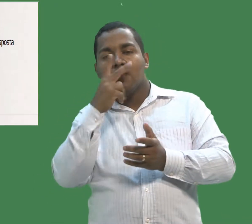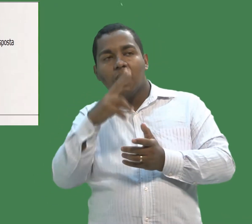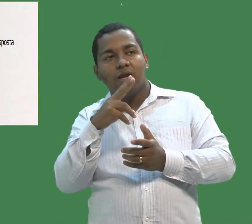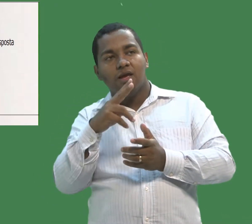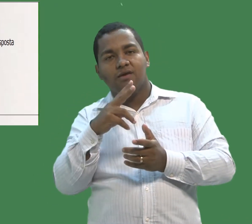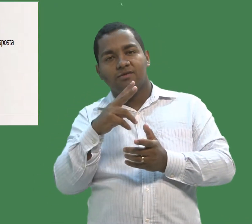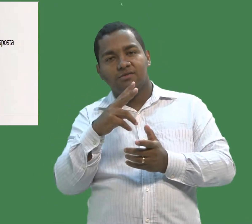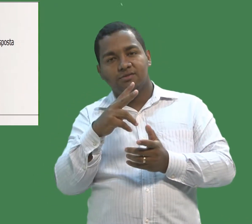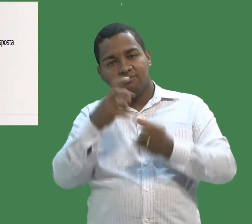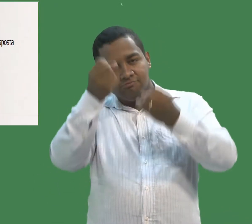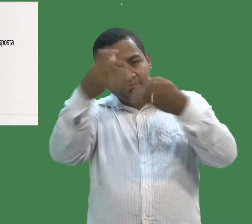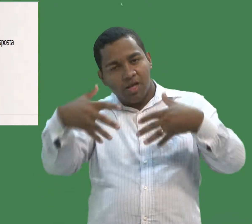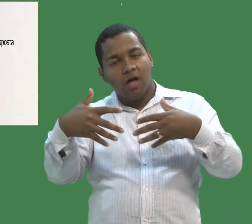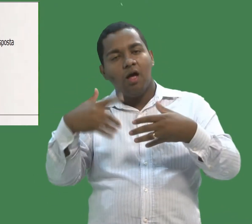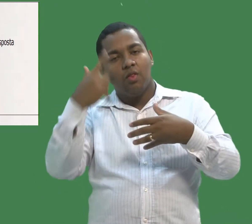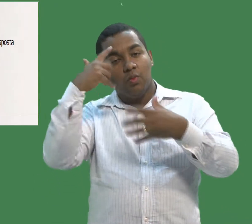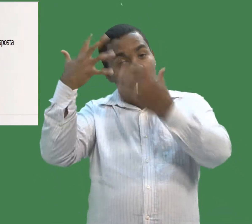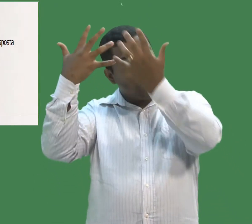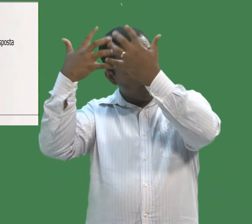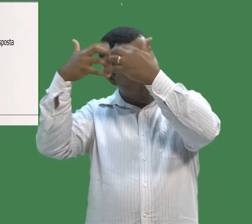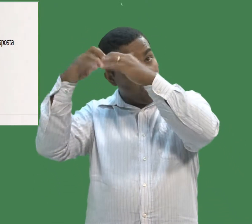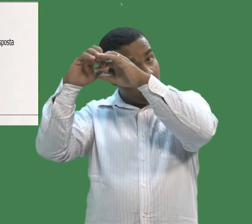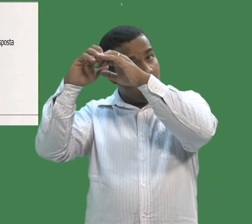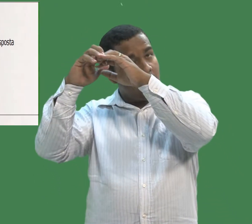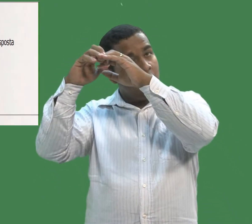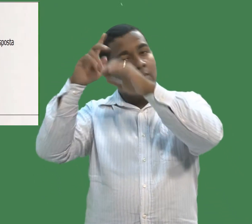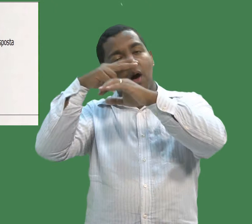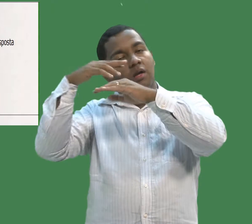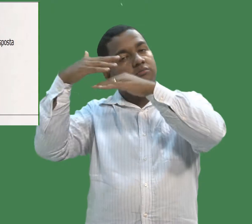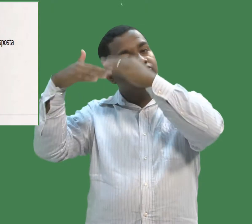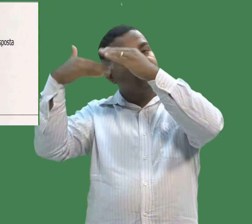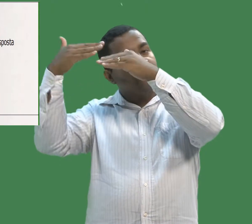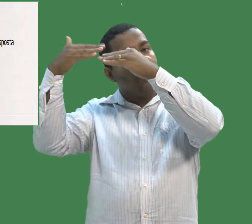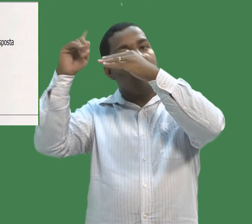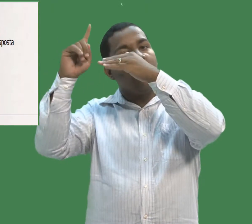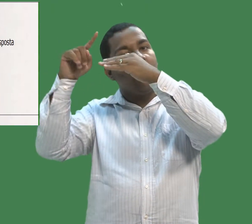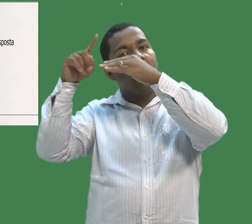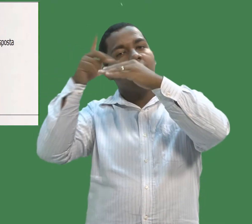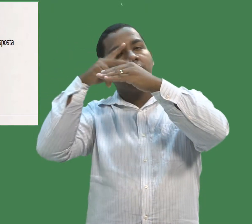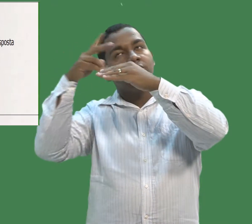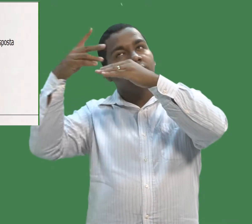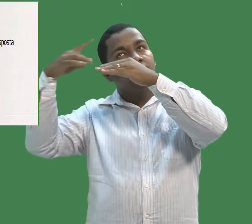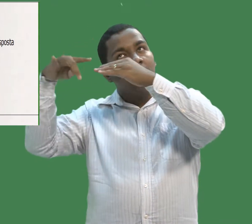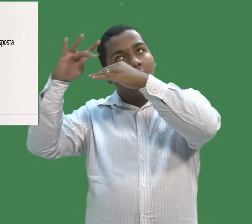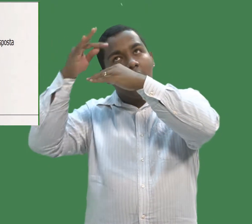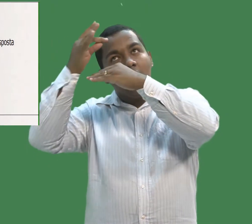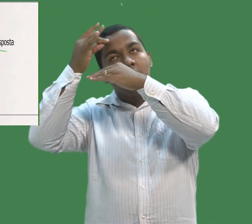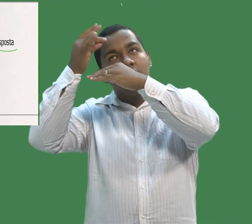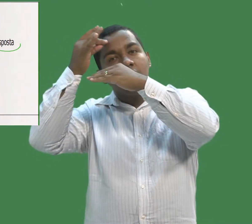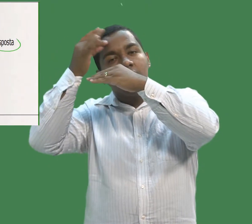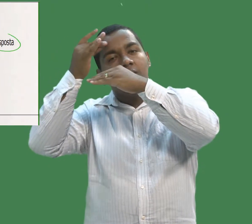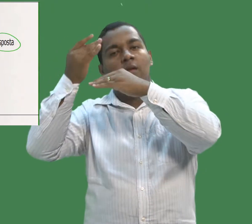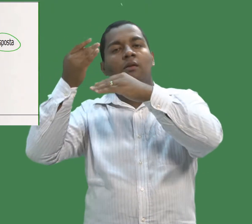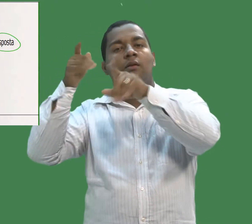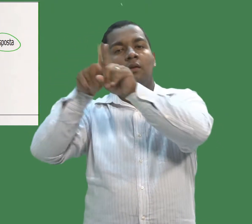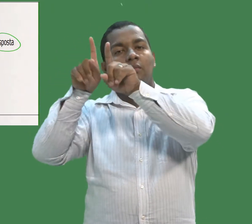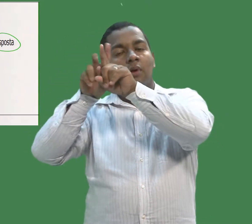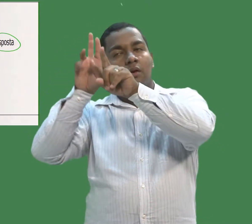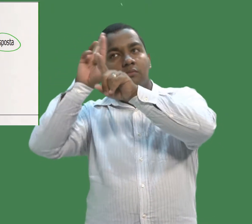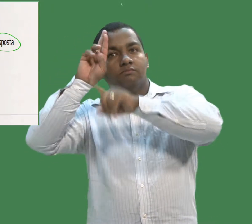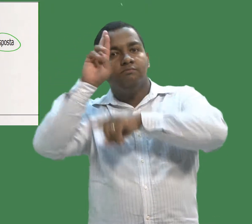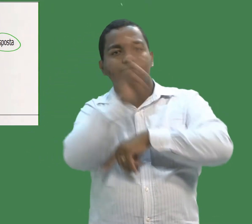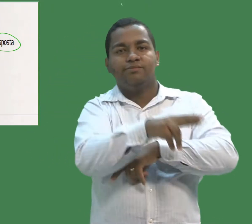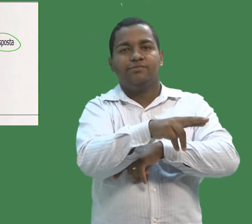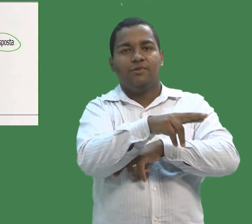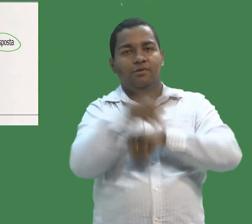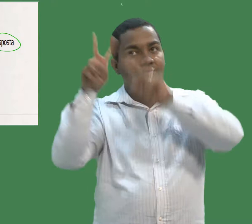dado um sinal, então o cérebro, na verdade, ele vai processar esse sinal para que depois nós tenhamos uma resposta de acordo com o